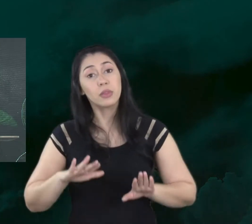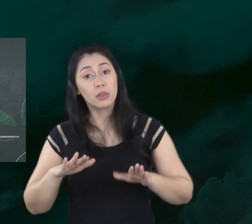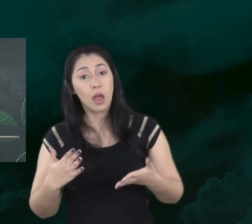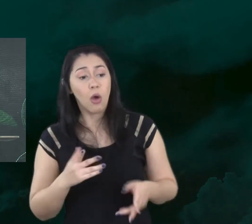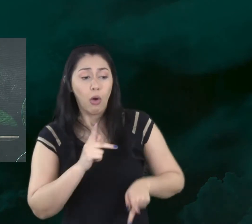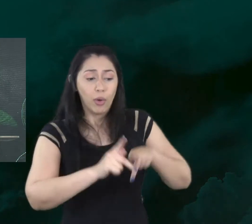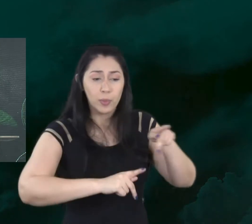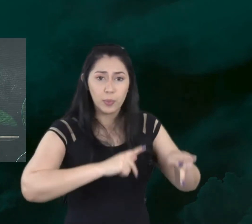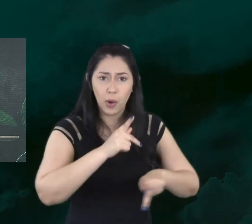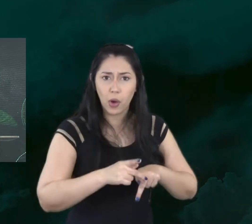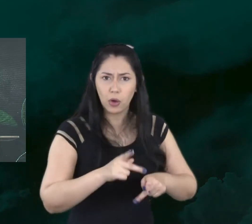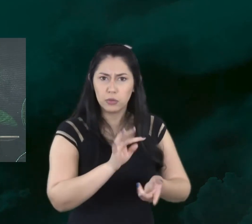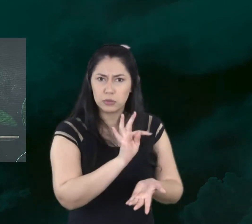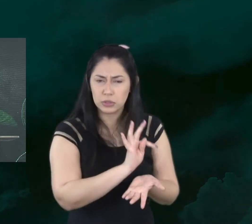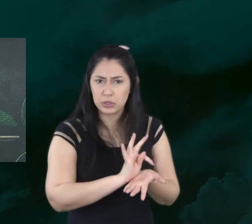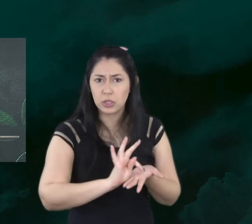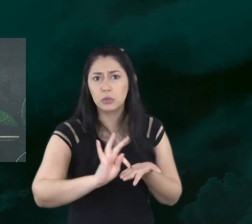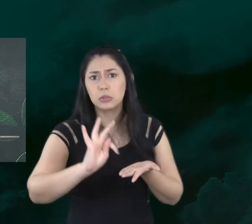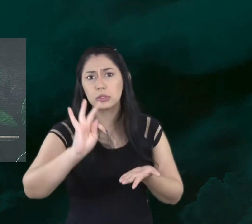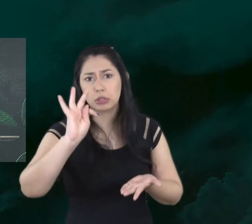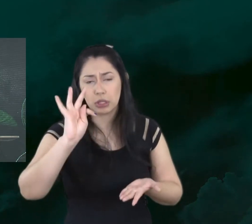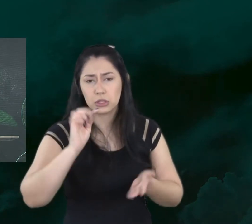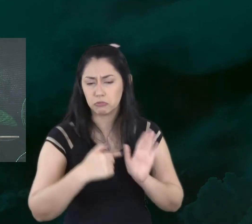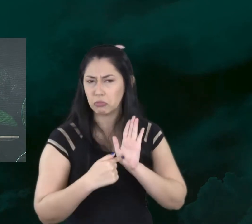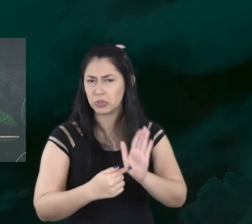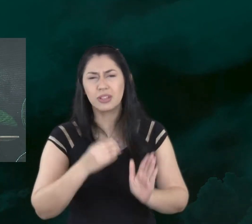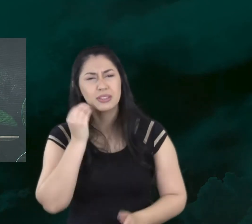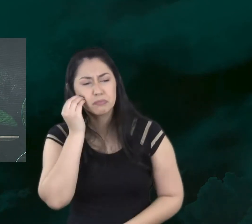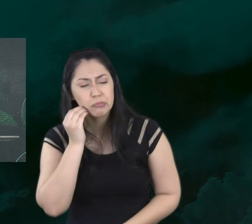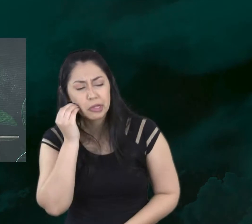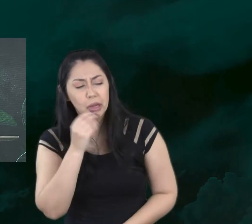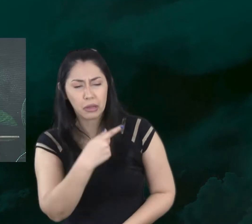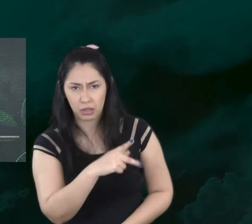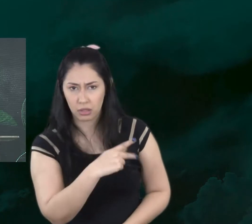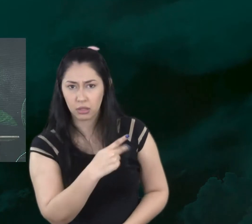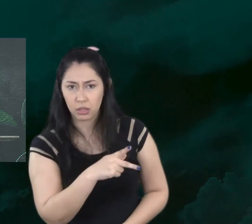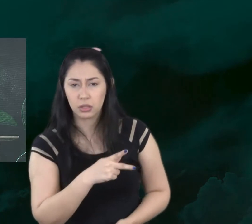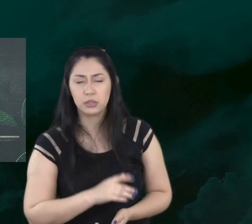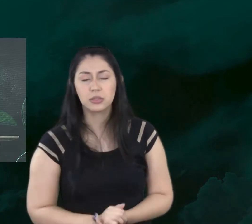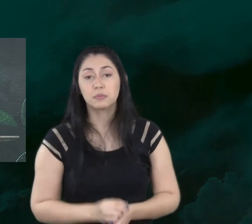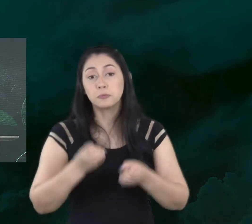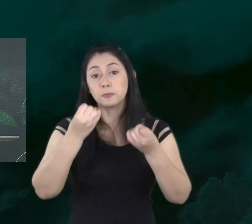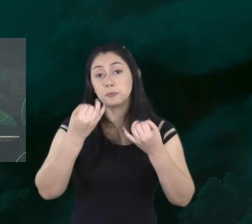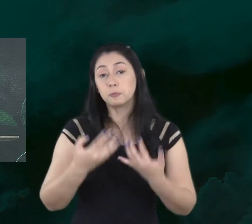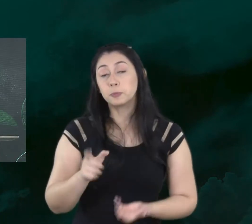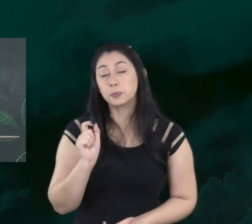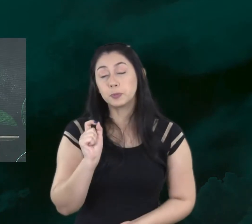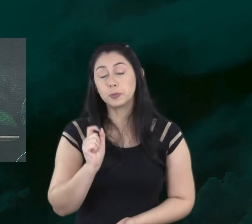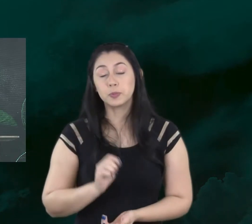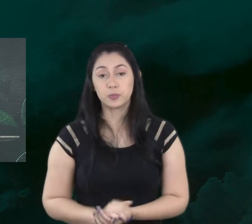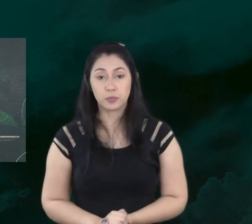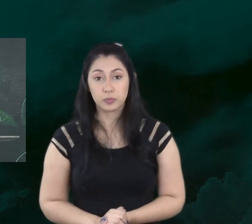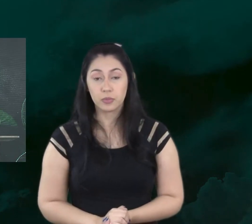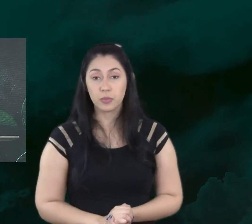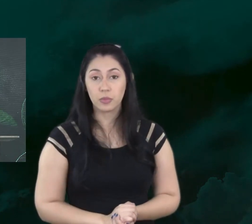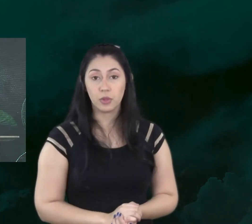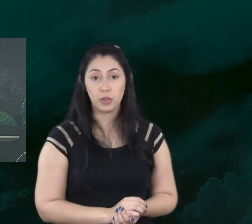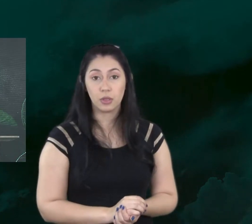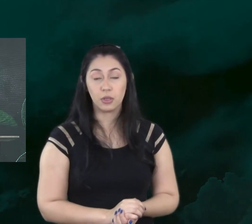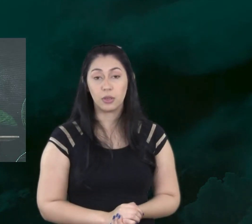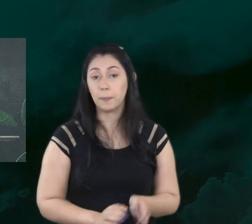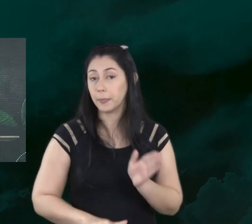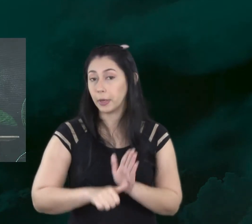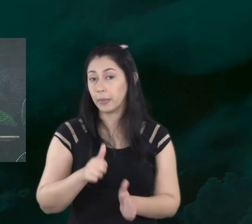da experiência, né, dos Tessalonicenses, né, que diz assim, logo no capítulo 1 de